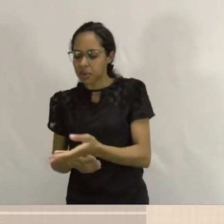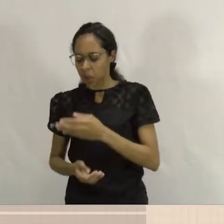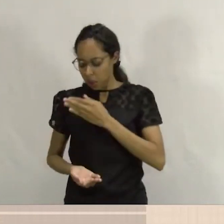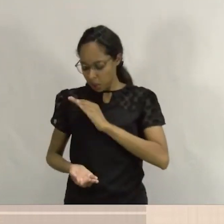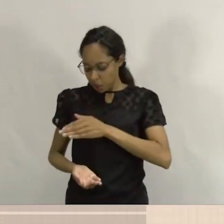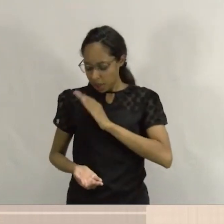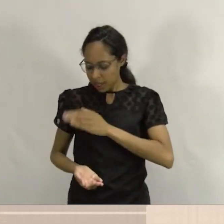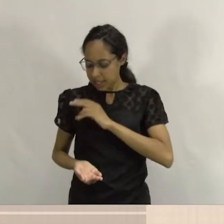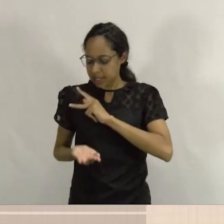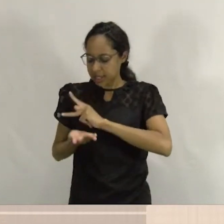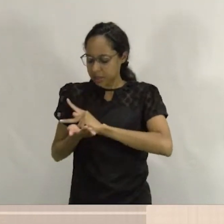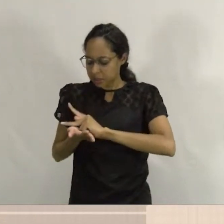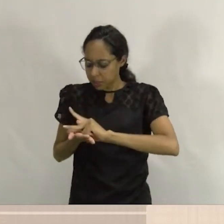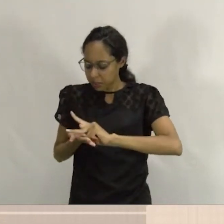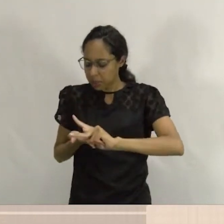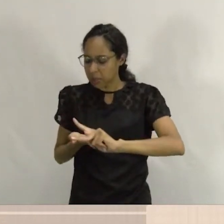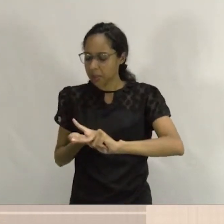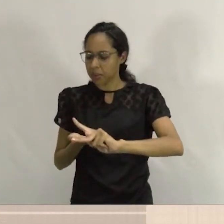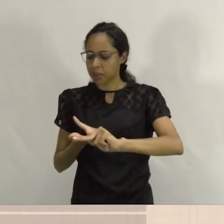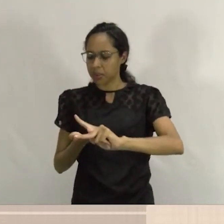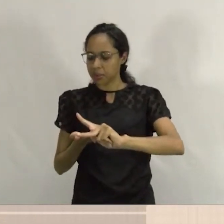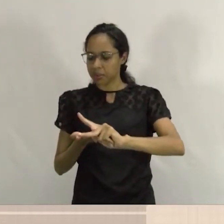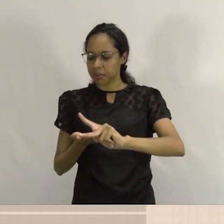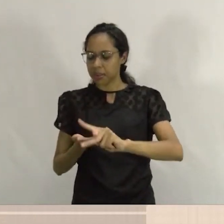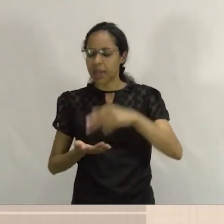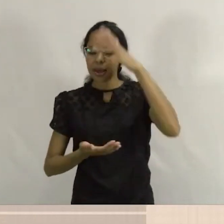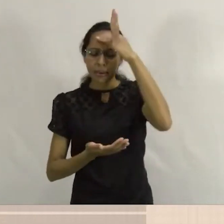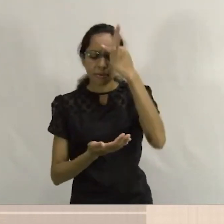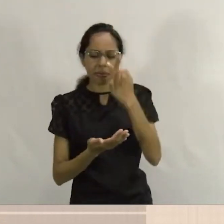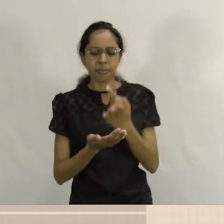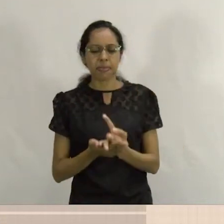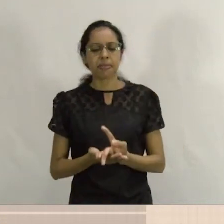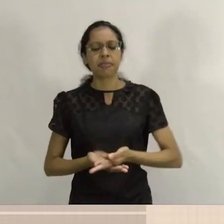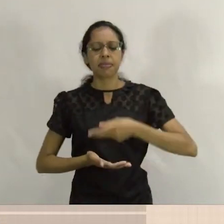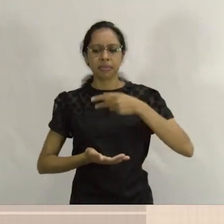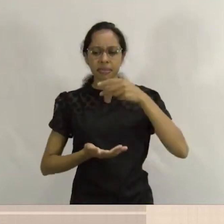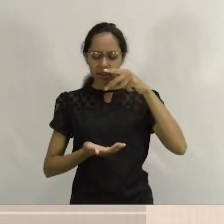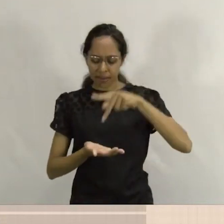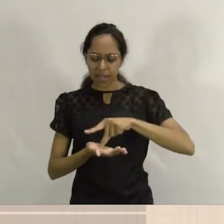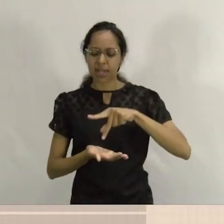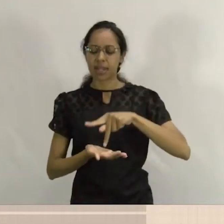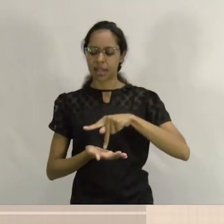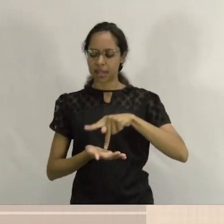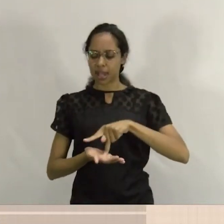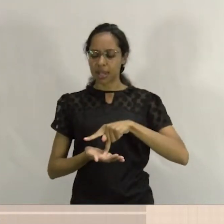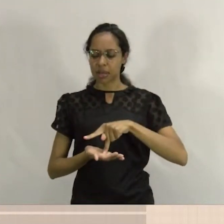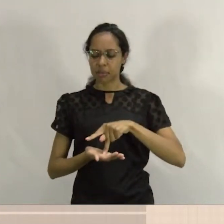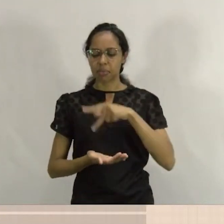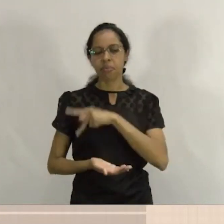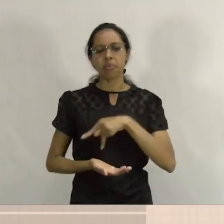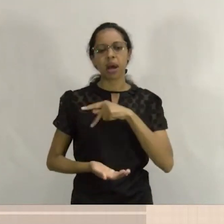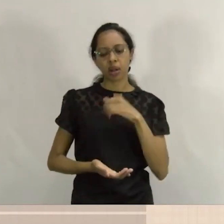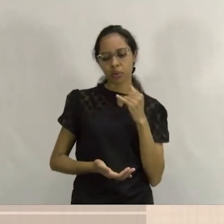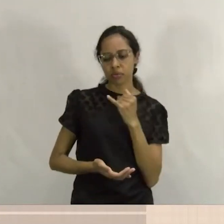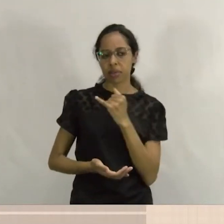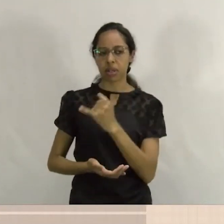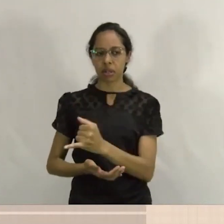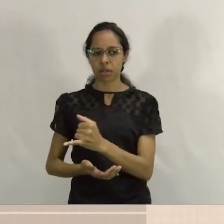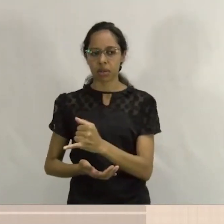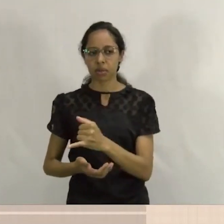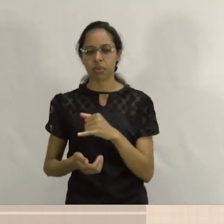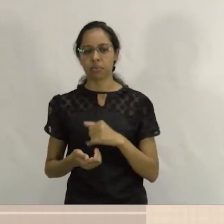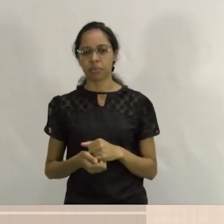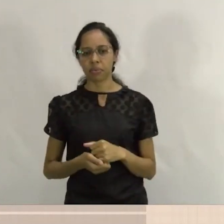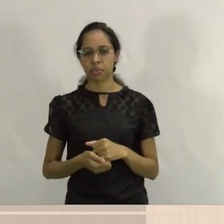de consciência boa e de fé sem fingimento e sem hipocrisia. Sabe por que o Paulo teve que falar esse versículo